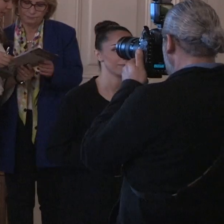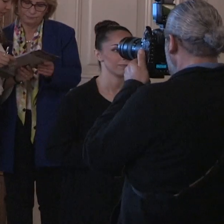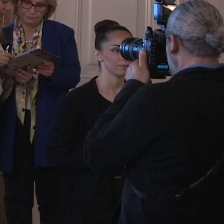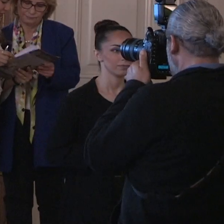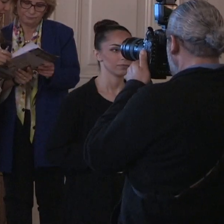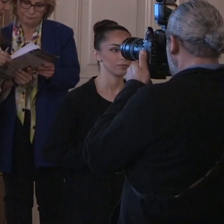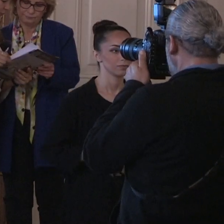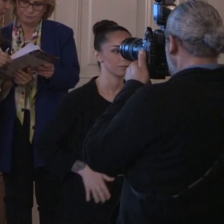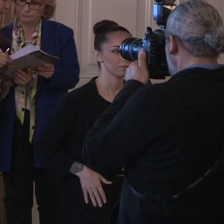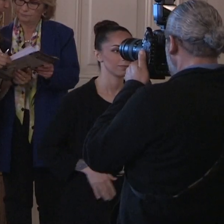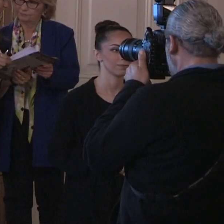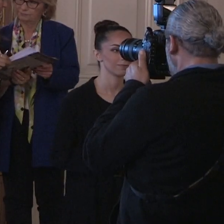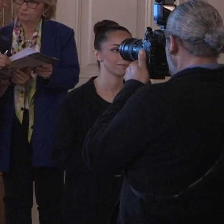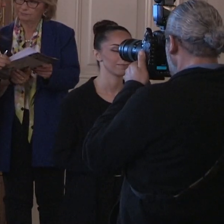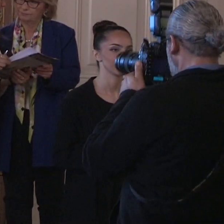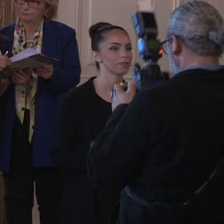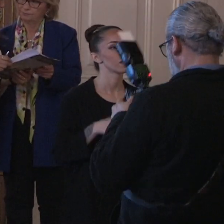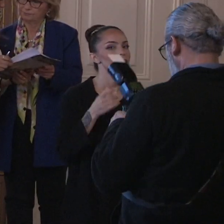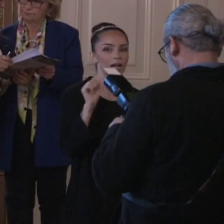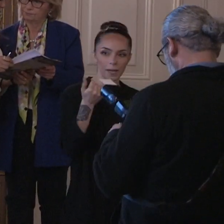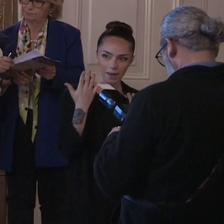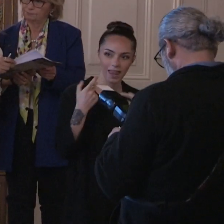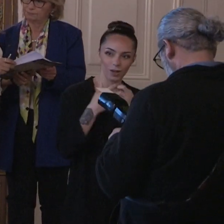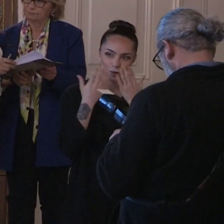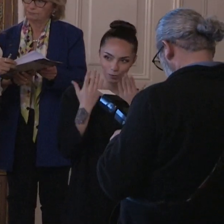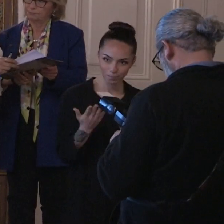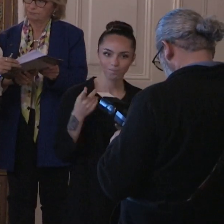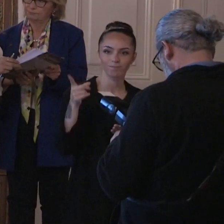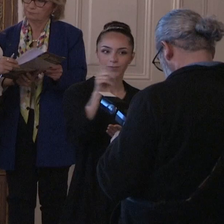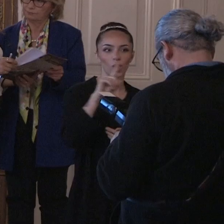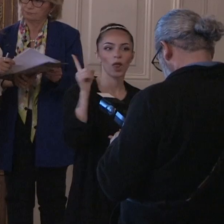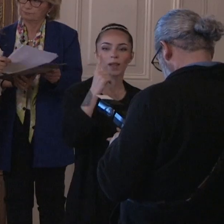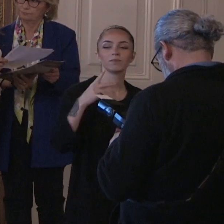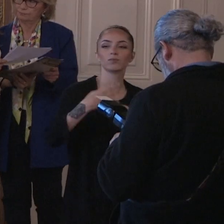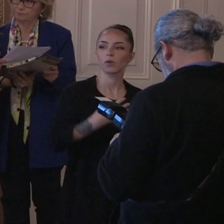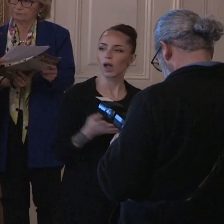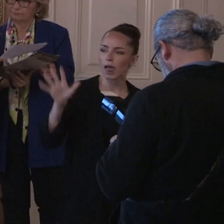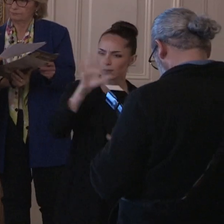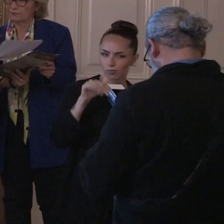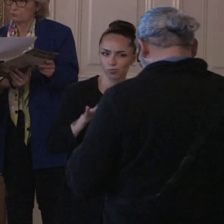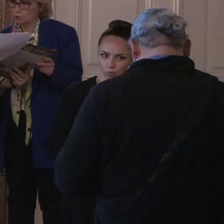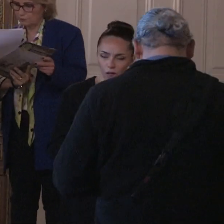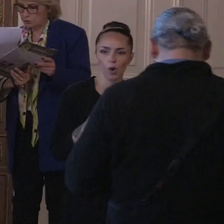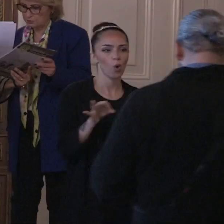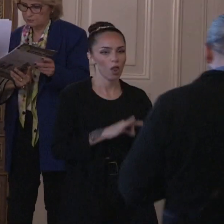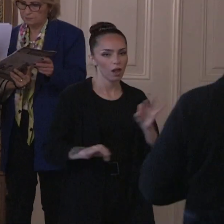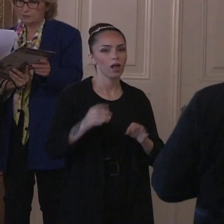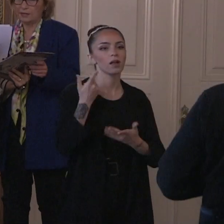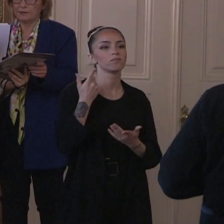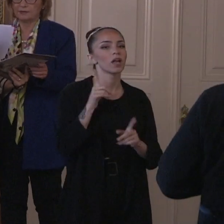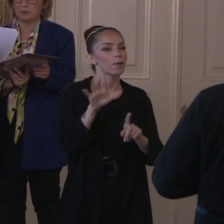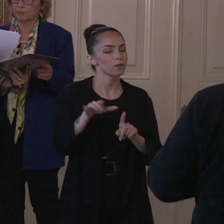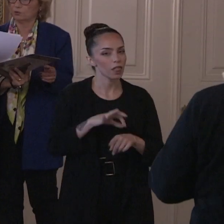Değerli rektörümüz, rektör yardımcımız, Enrikar Müdürü, yönetim kurulu üyeleri, koordinatörler,